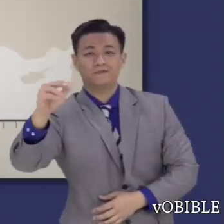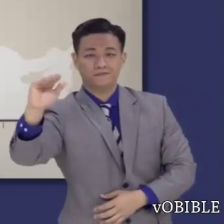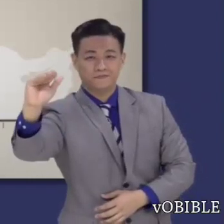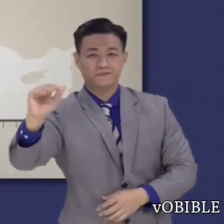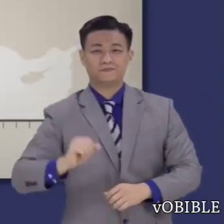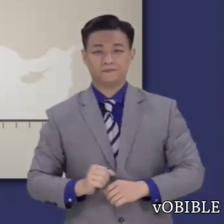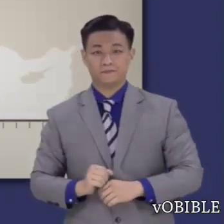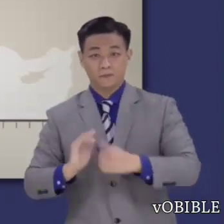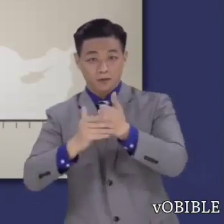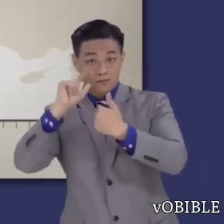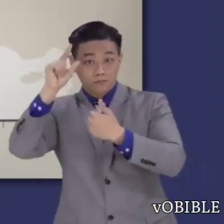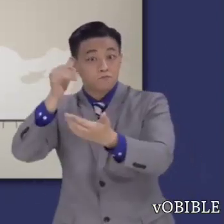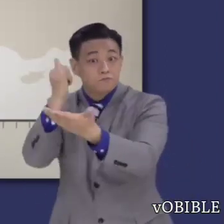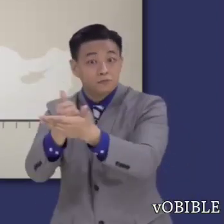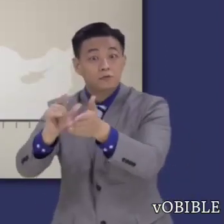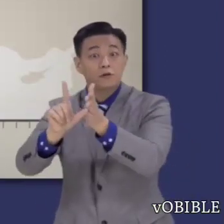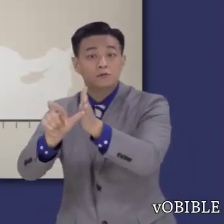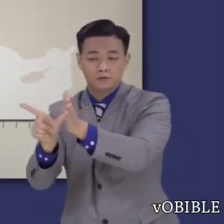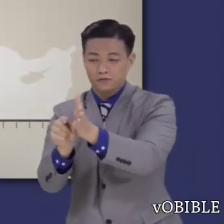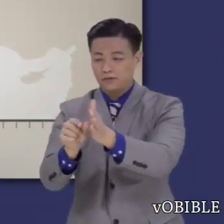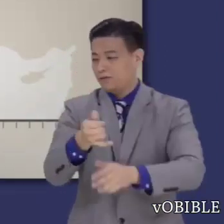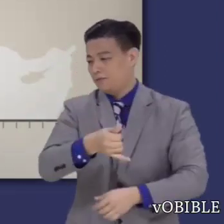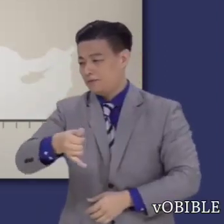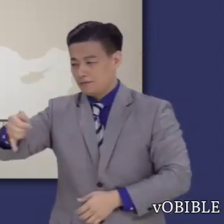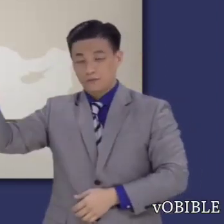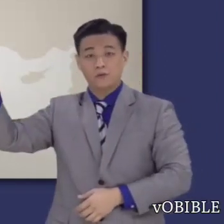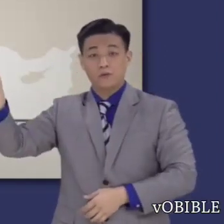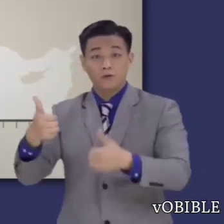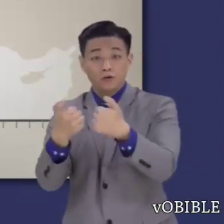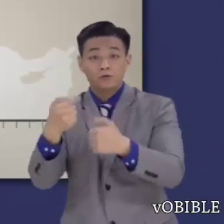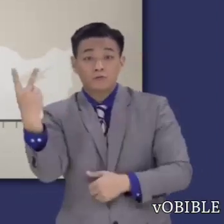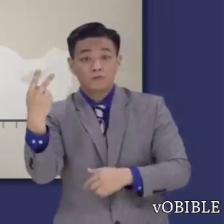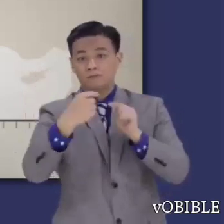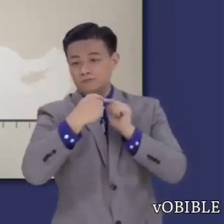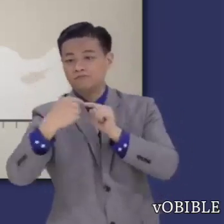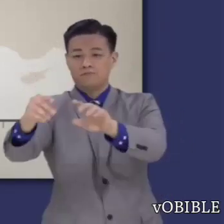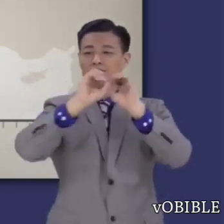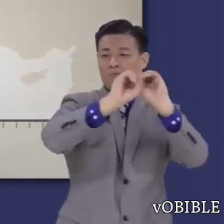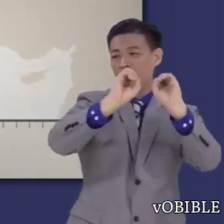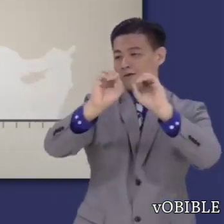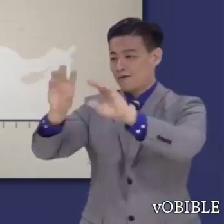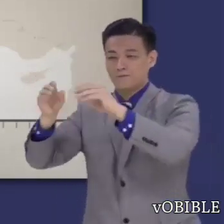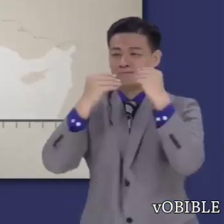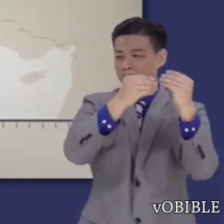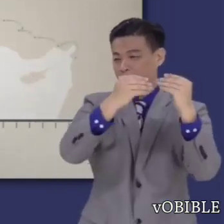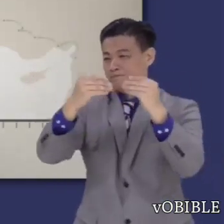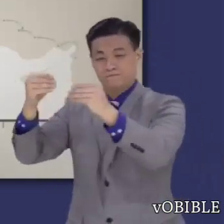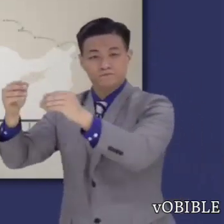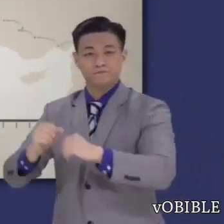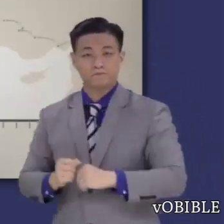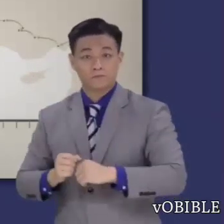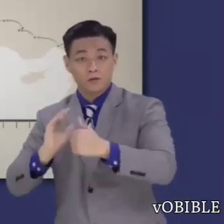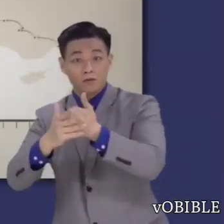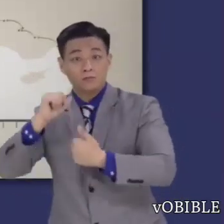时间，不过他请亚居拉和百基拉留在以弗所继续传道教人。保罗在第